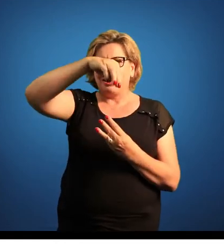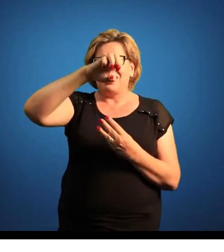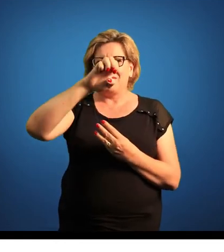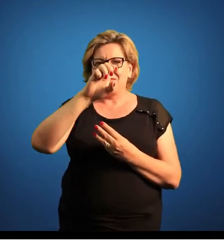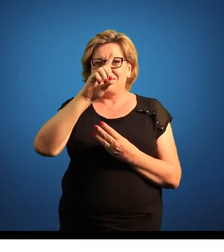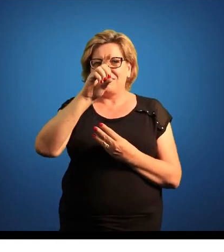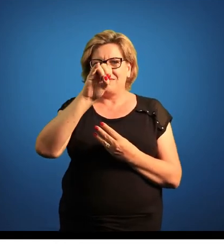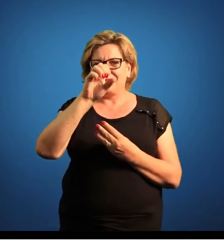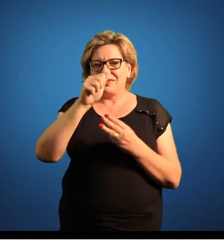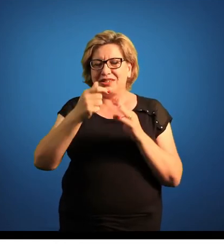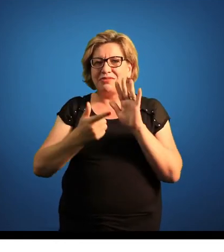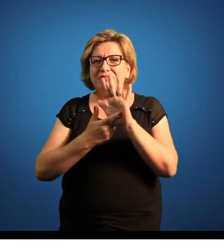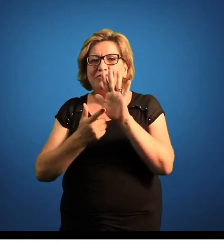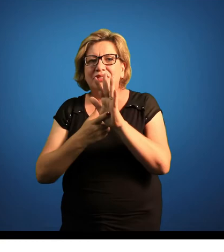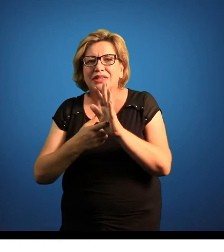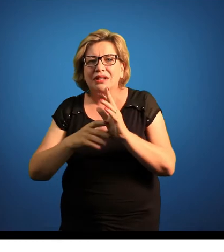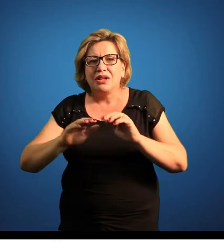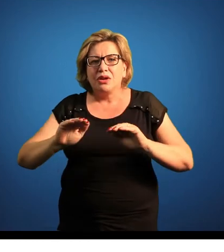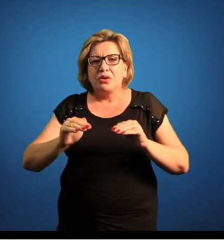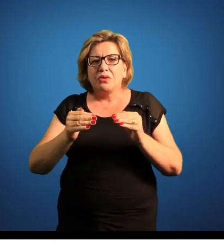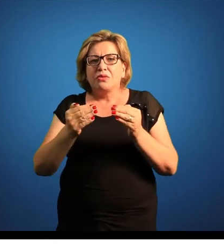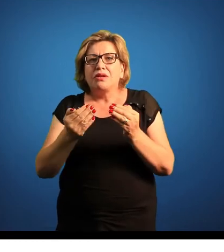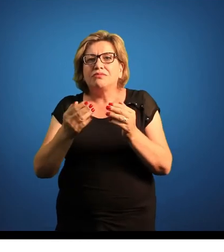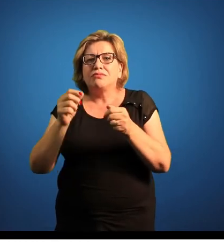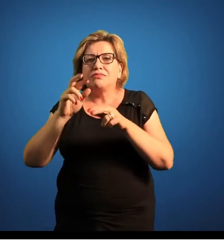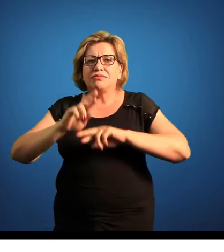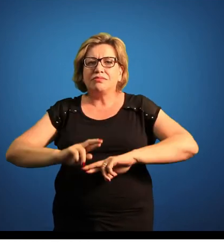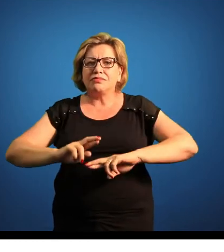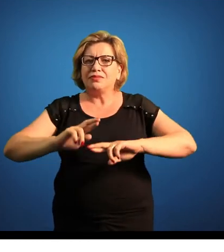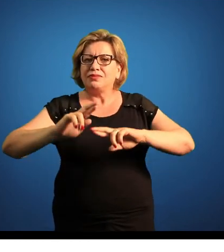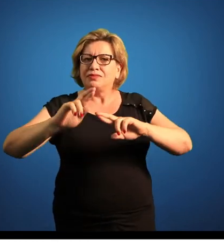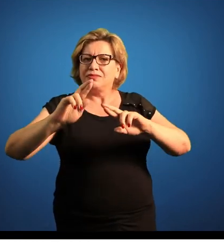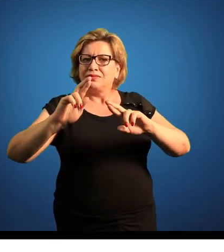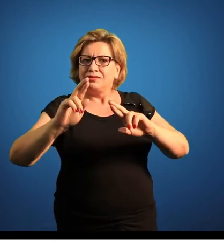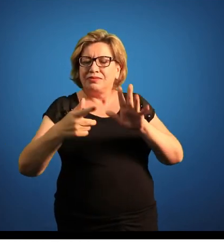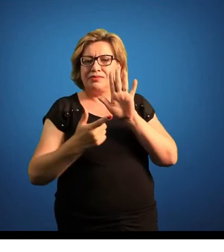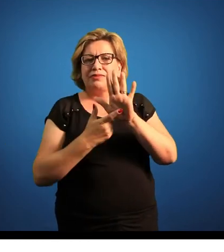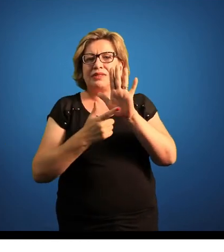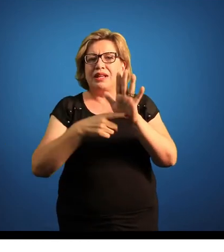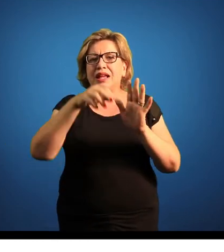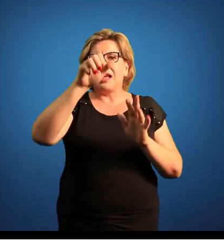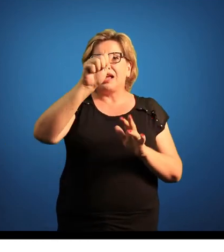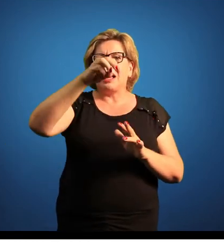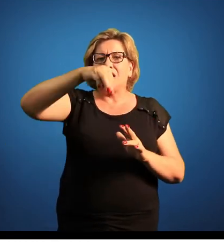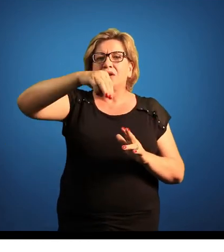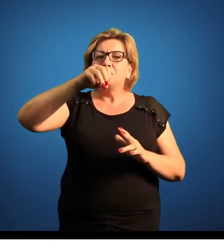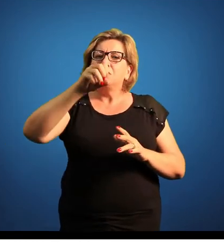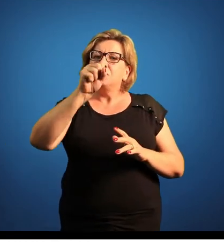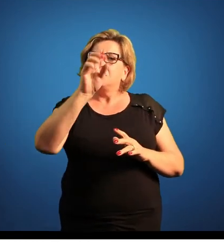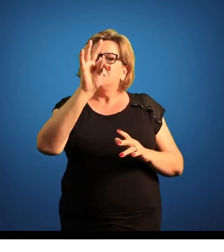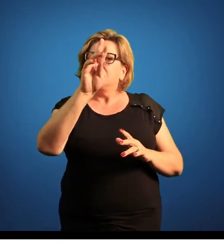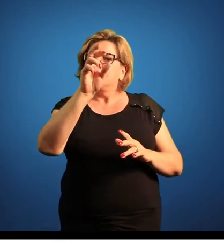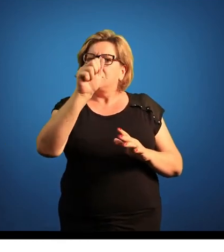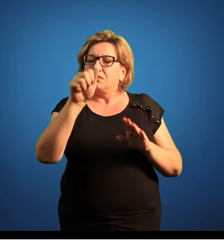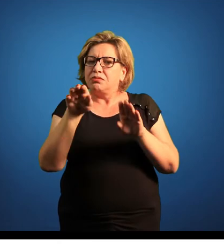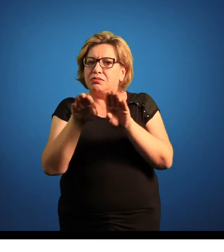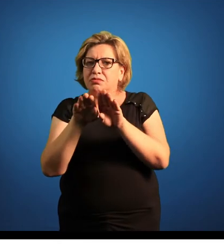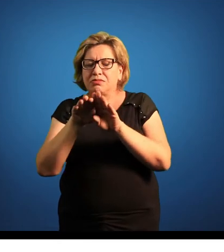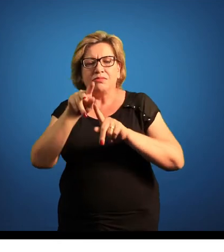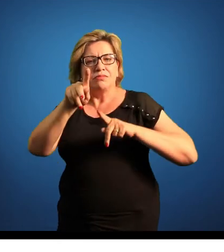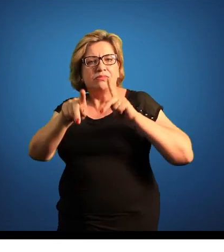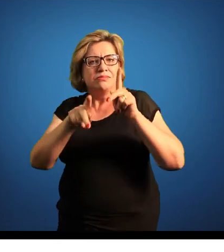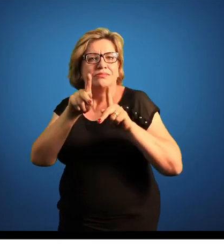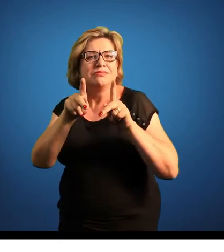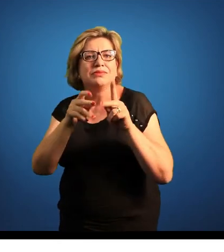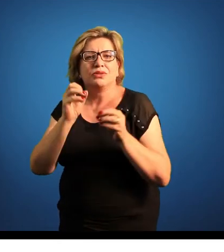Calcular a média da amostra. Qual a diferença entre calcular a média da amostra e da população? Em termos práticos de cálculo, nenhum.